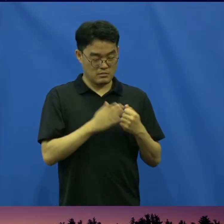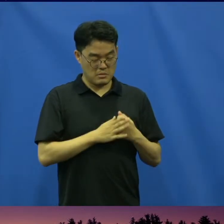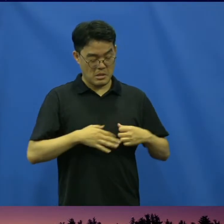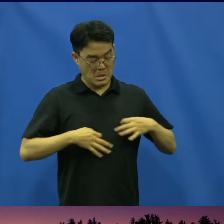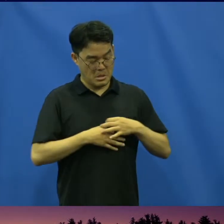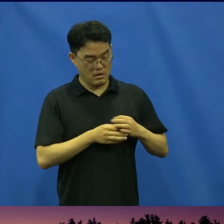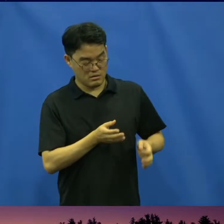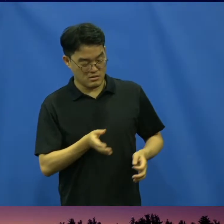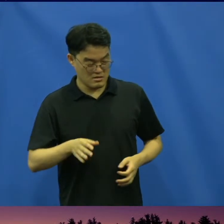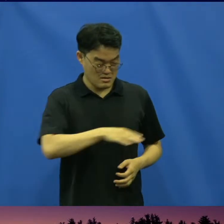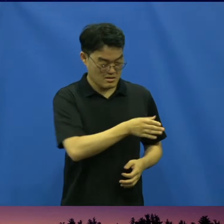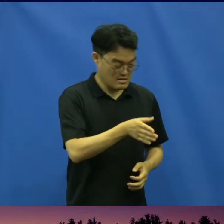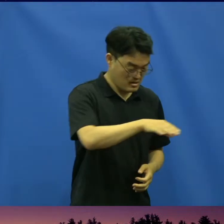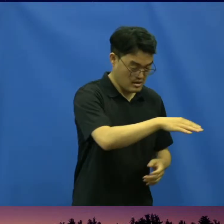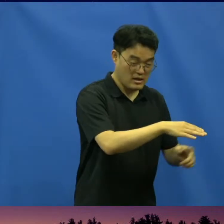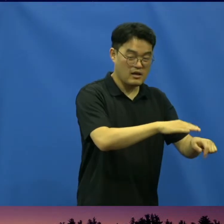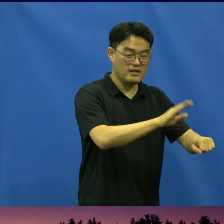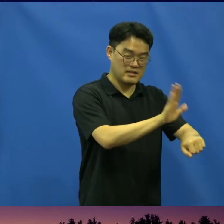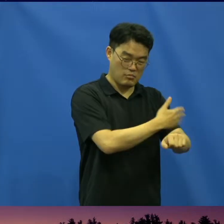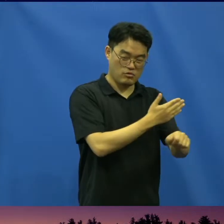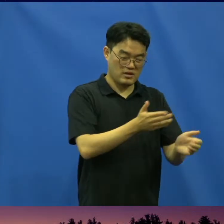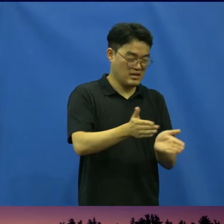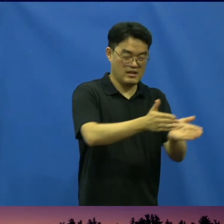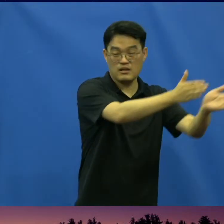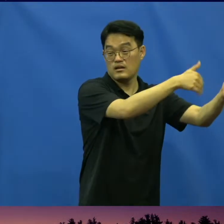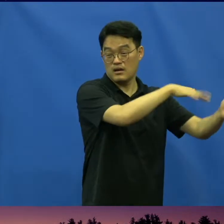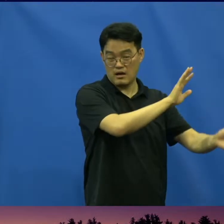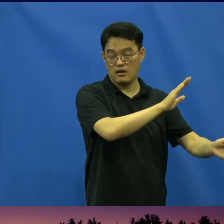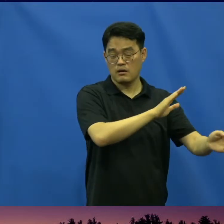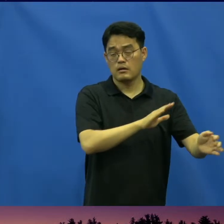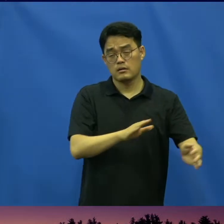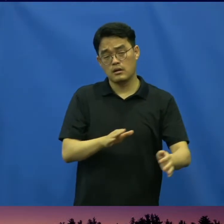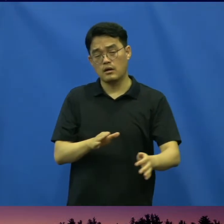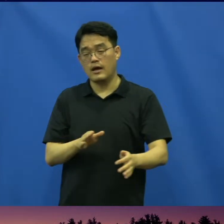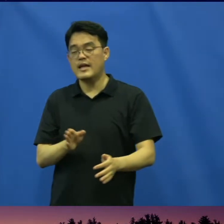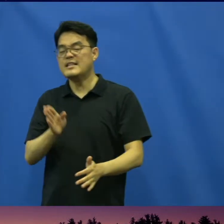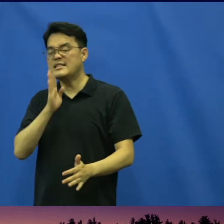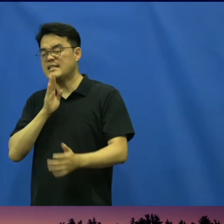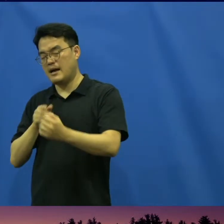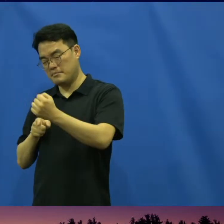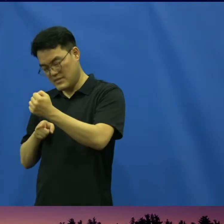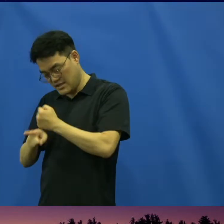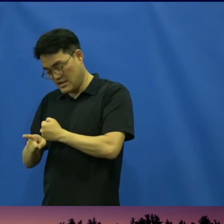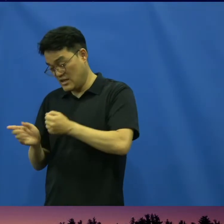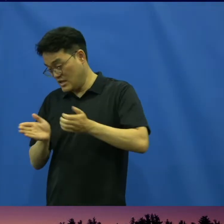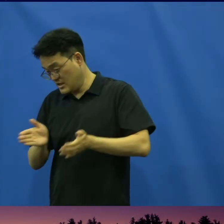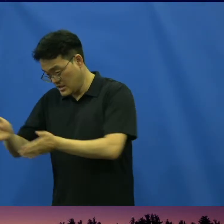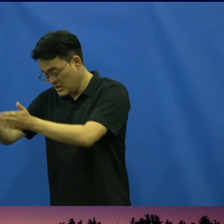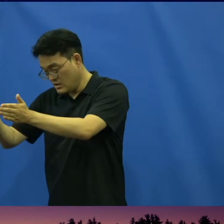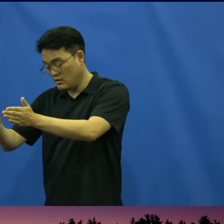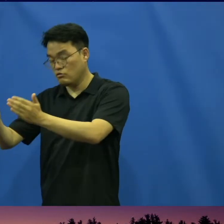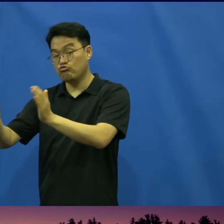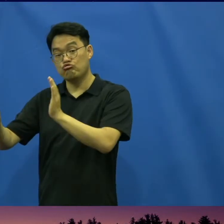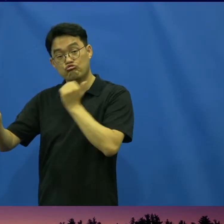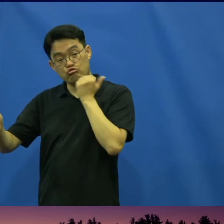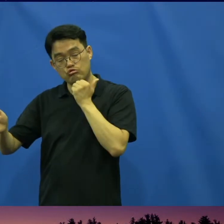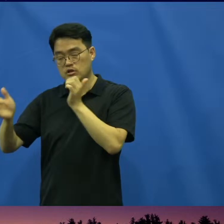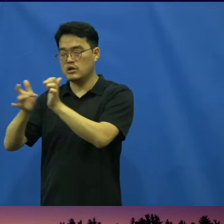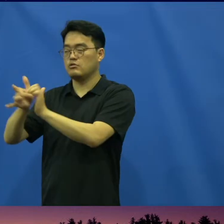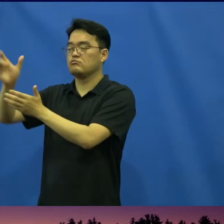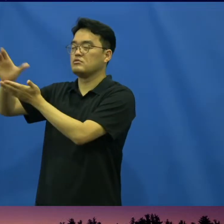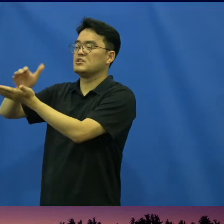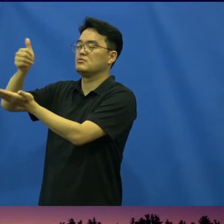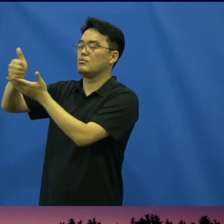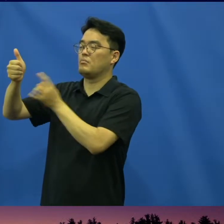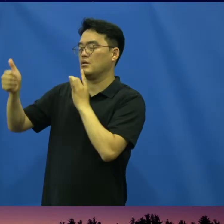분이고, 그래서 그분만이 길이요 진리요 생명이라고 말하는 거잖아요. 그래서 우리는